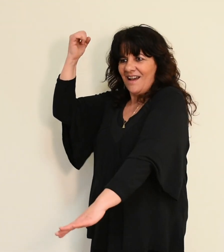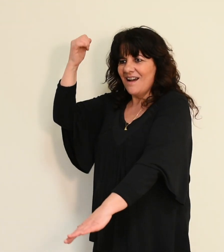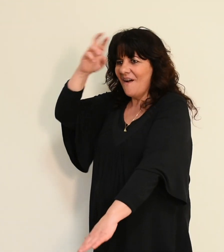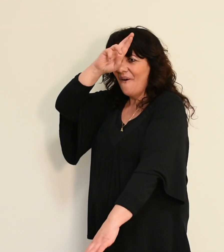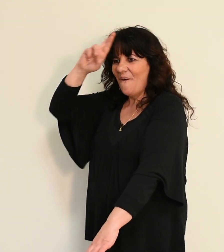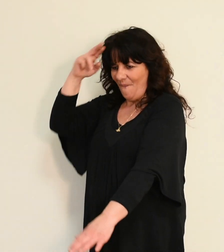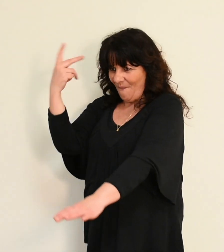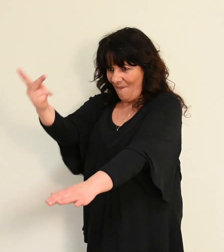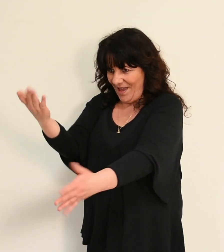et vienne la prendre.